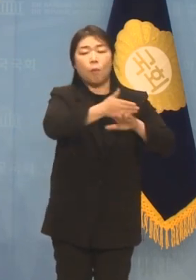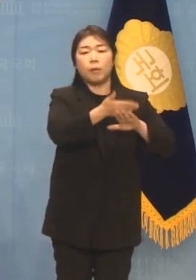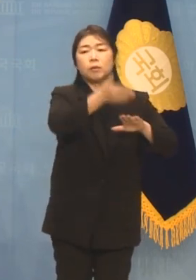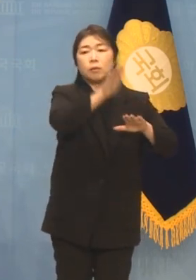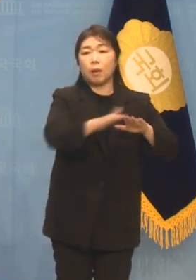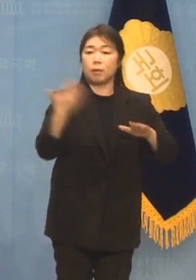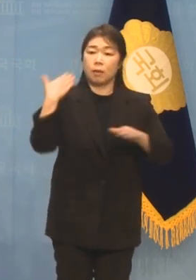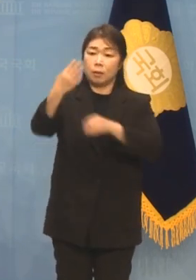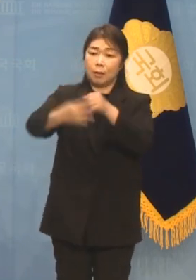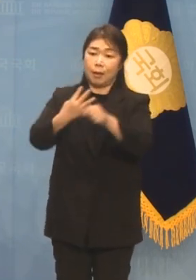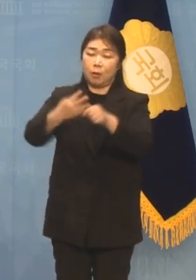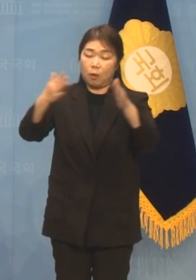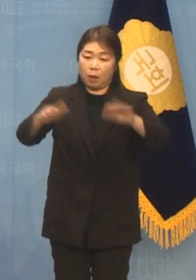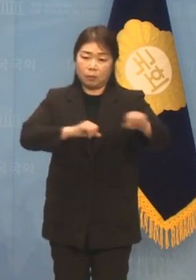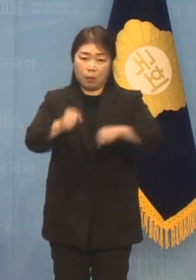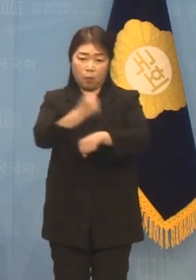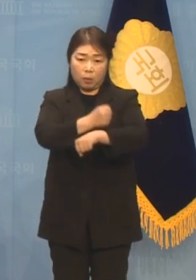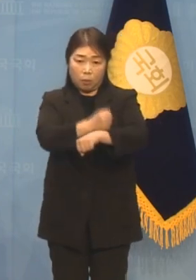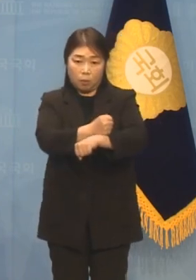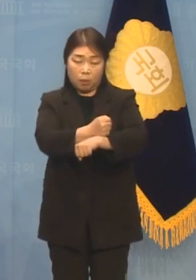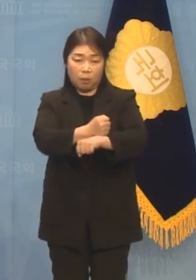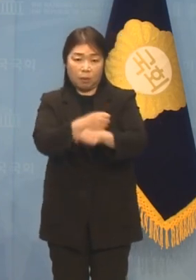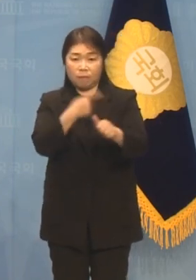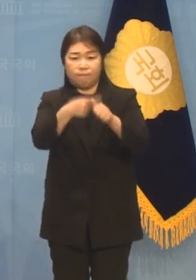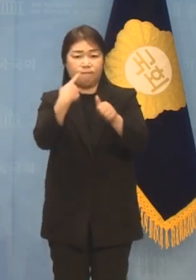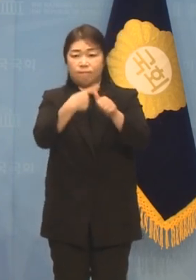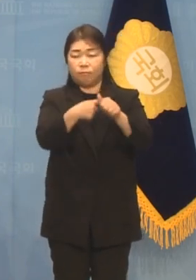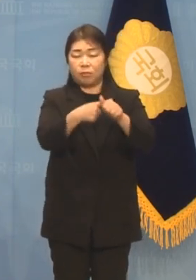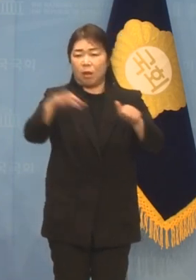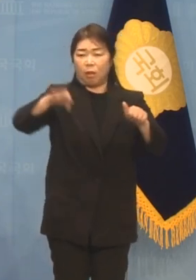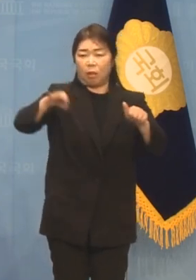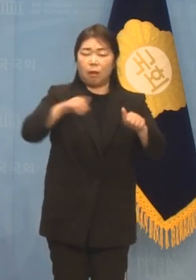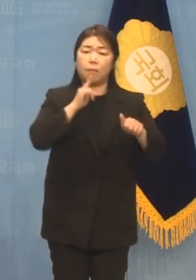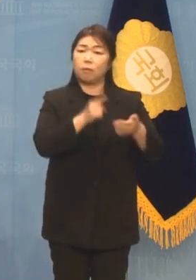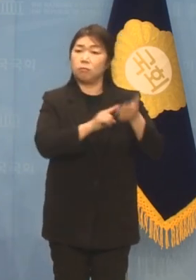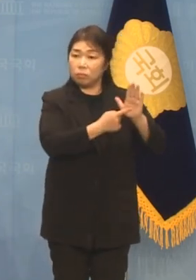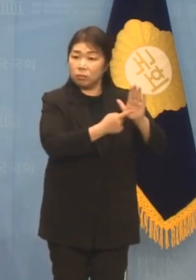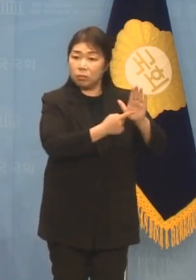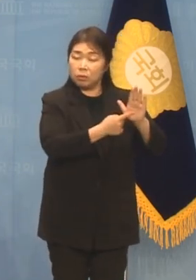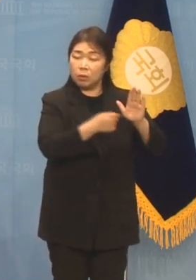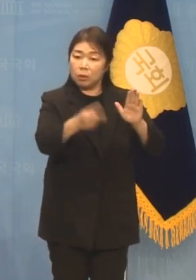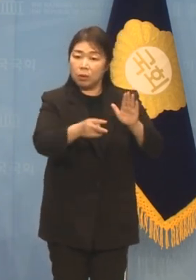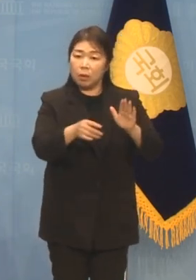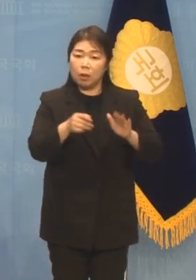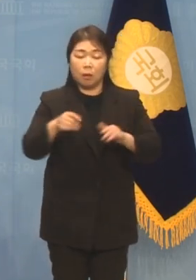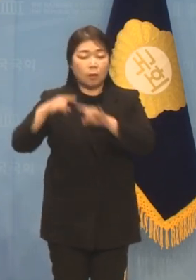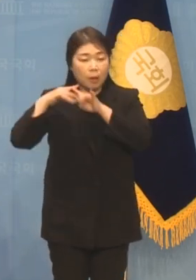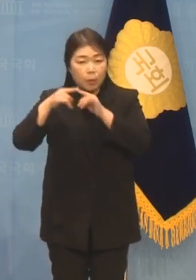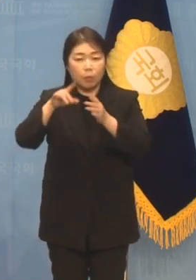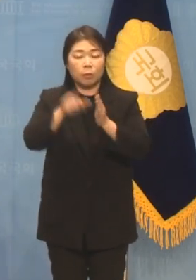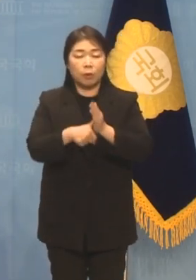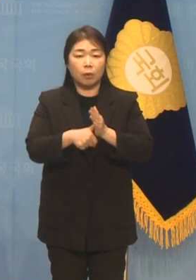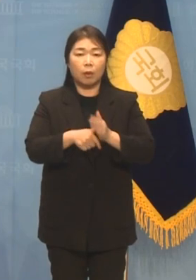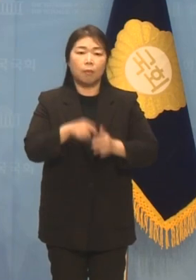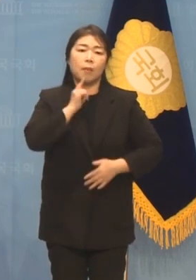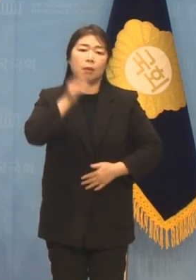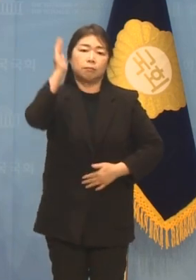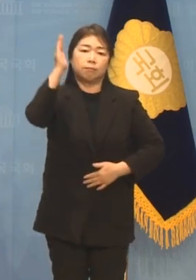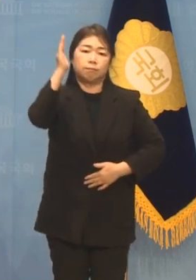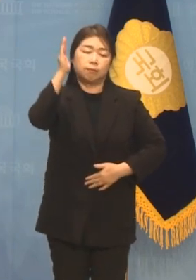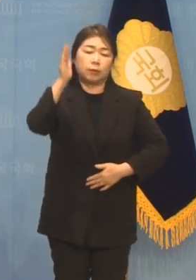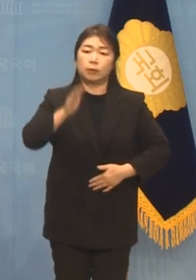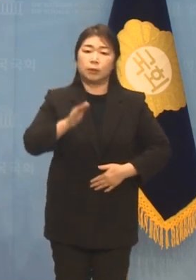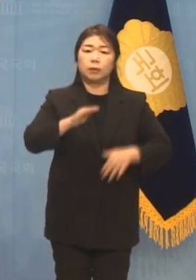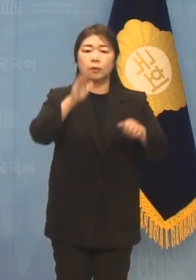지난 4년간의 의정활동을 깎아내리며 유권자에게 잘못된 정보를 말하는 것은 책임 있는 정치가 아닙니다.